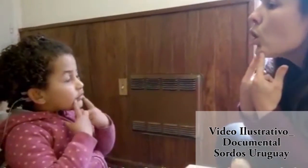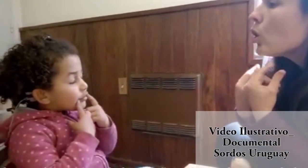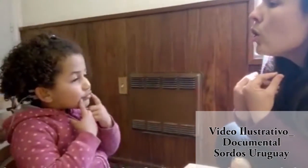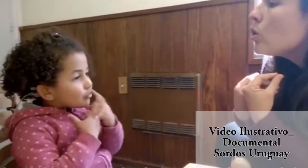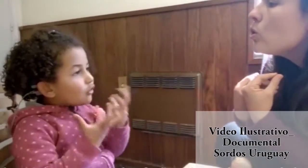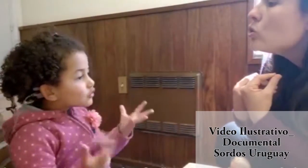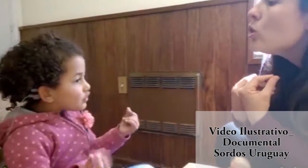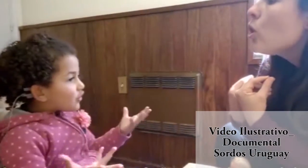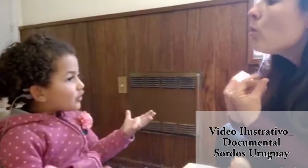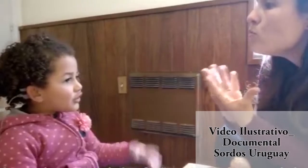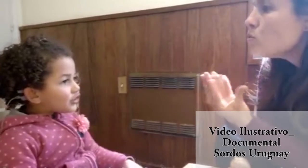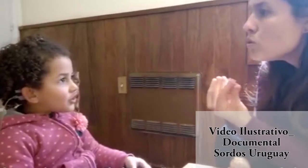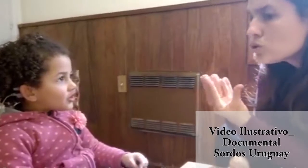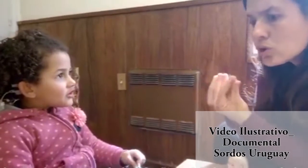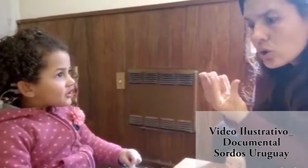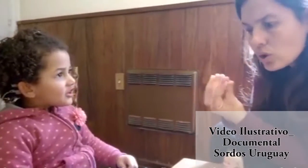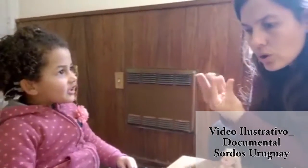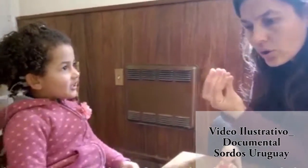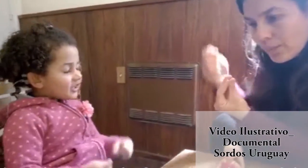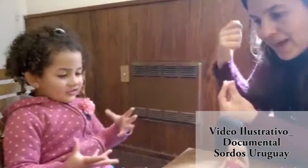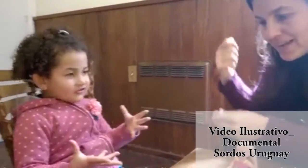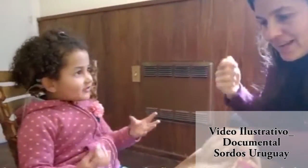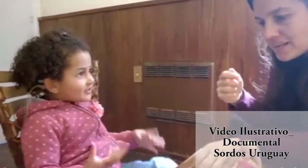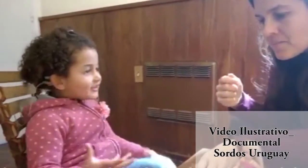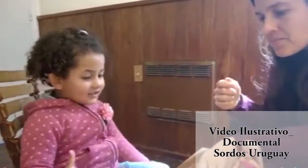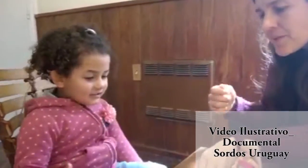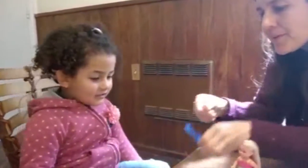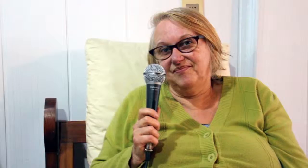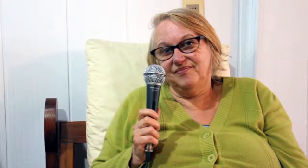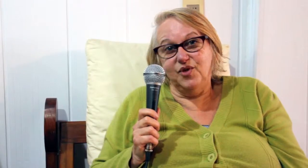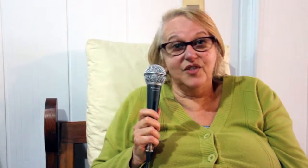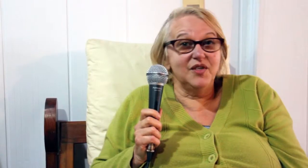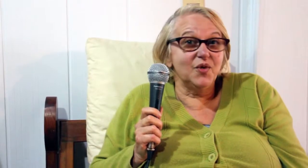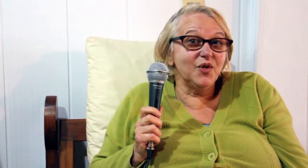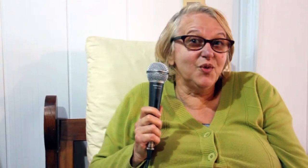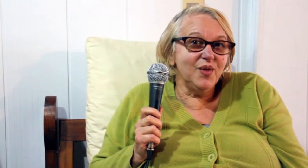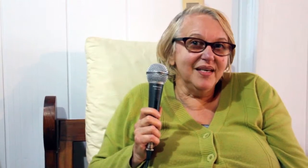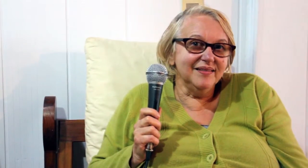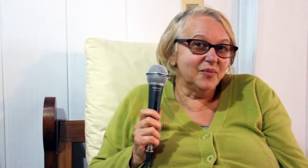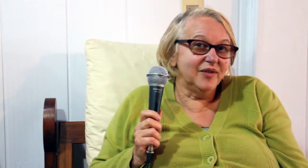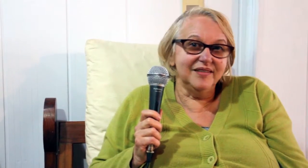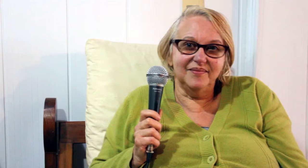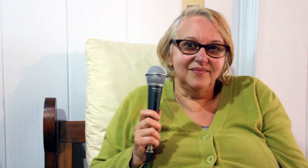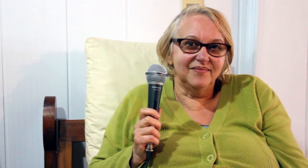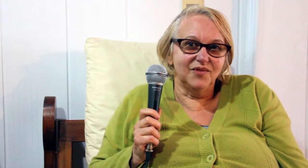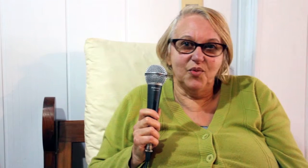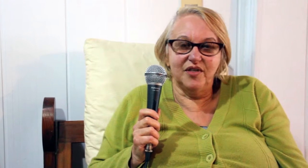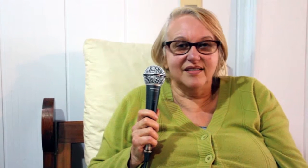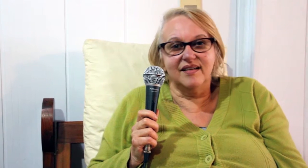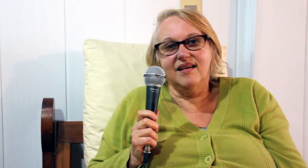Todo a estudiar y bueno, después para trabajar ni qué hablar. Porque si no estudian, después no pueden hacer nada,